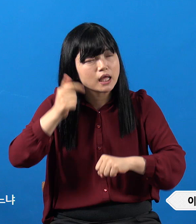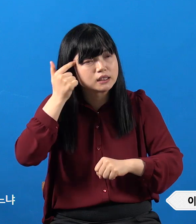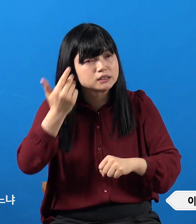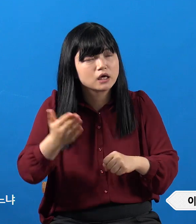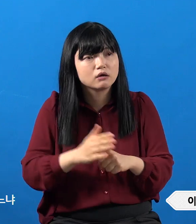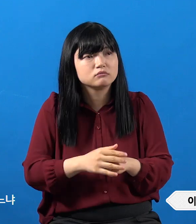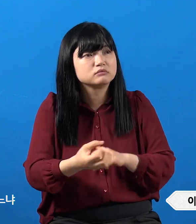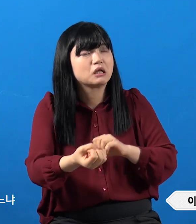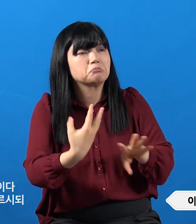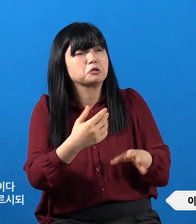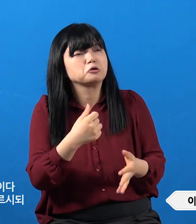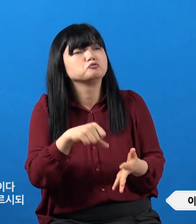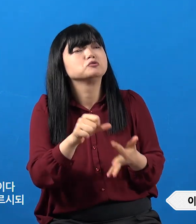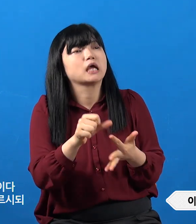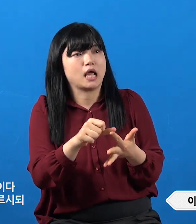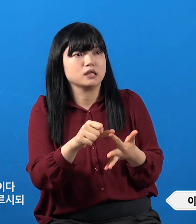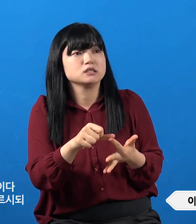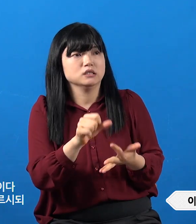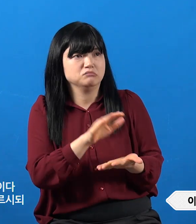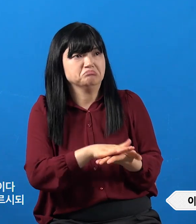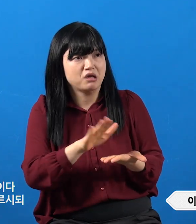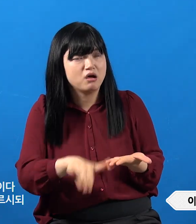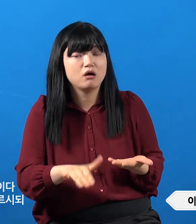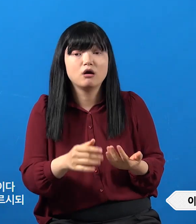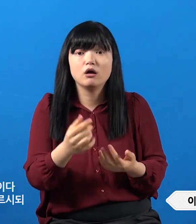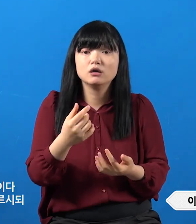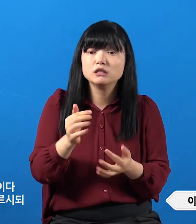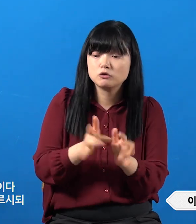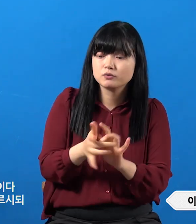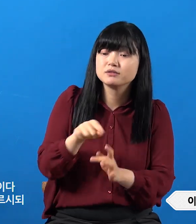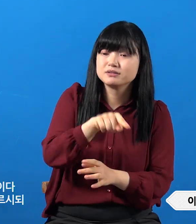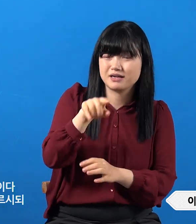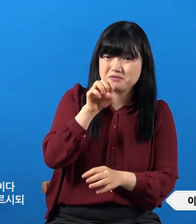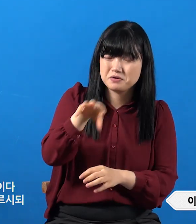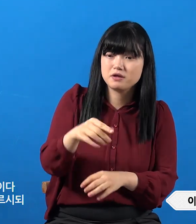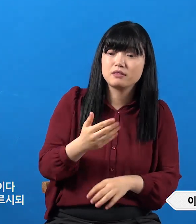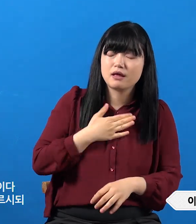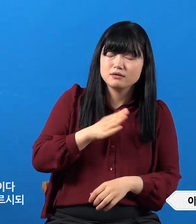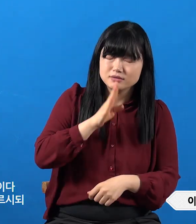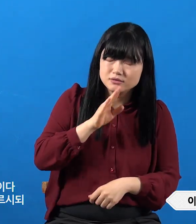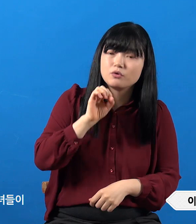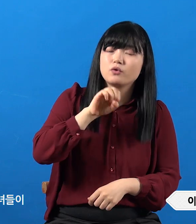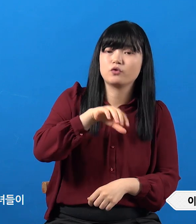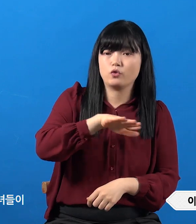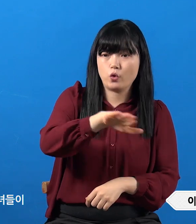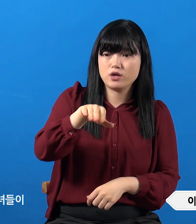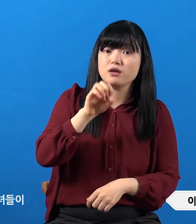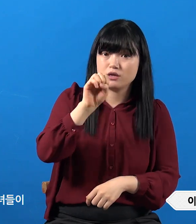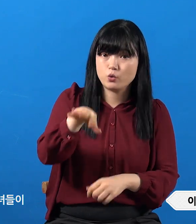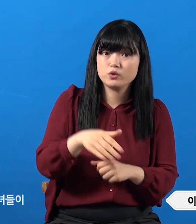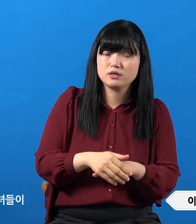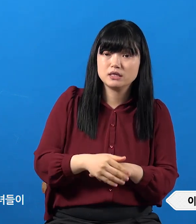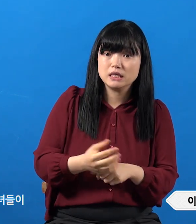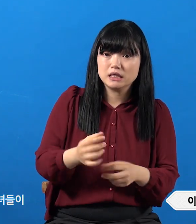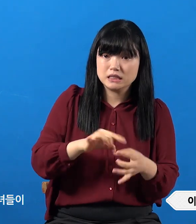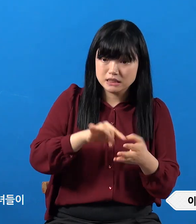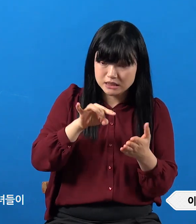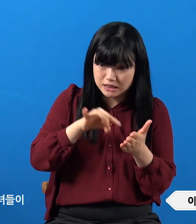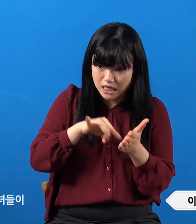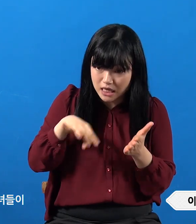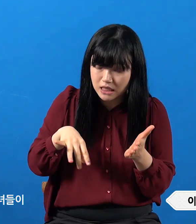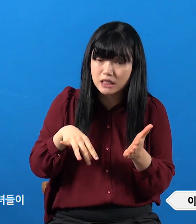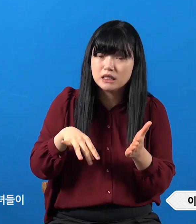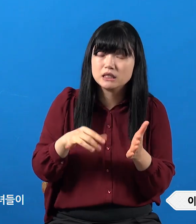하였느냐? 이르되 둘째 아들이니이다. 예수께서 그들에게 이르시되 내가 진실로 너희에게 이르노니